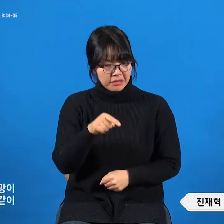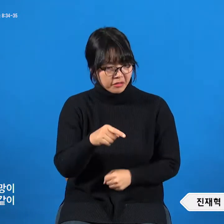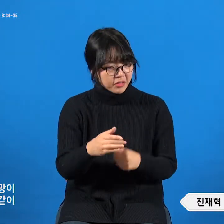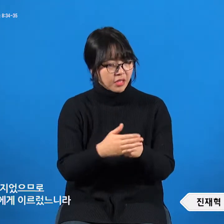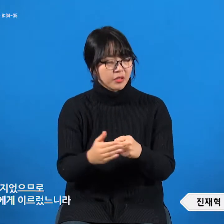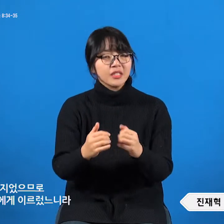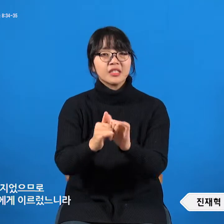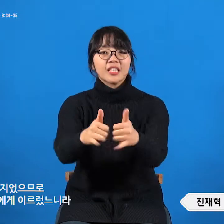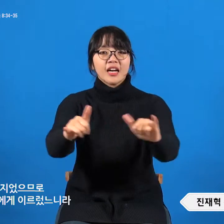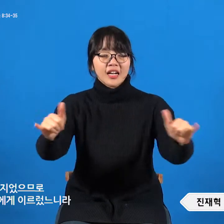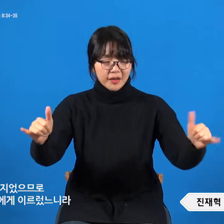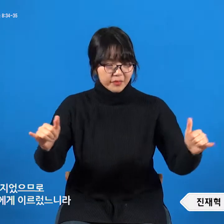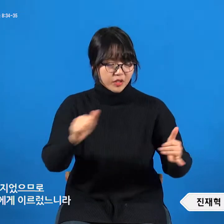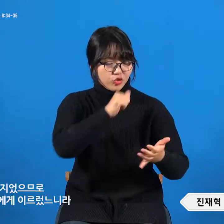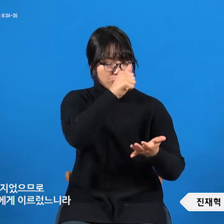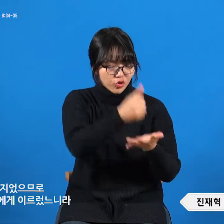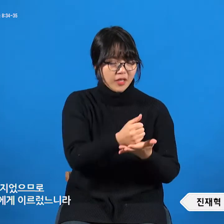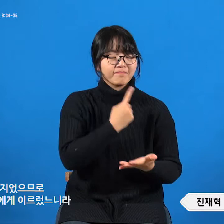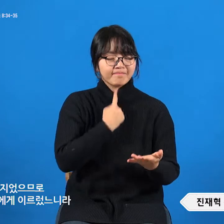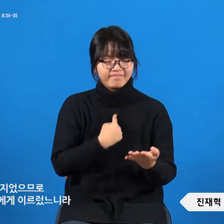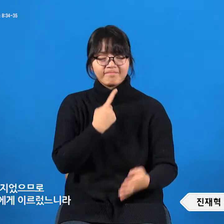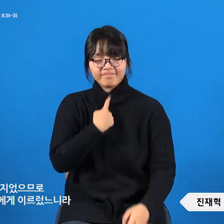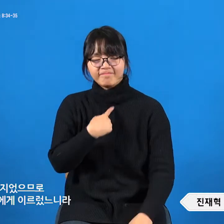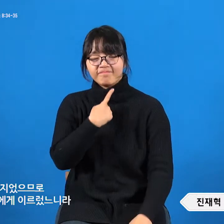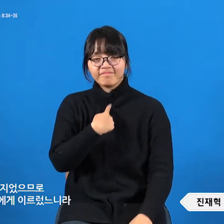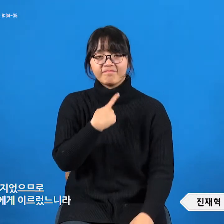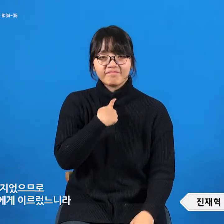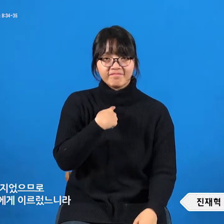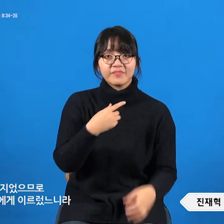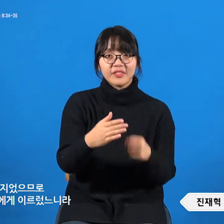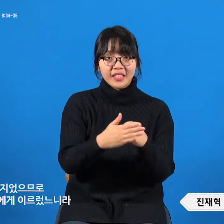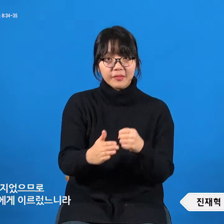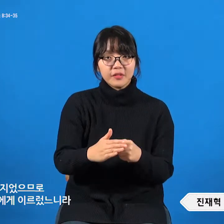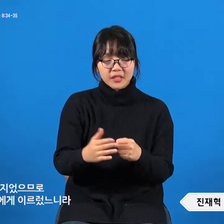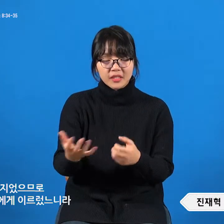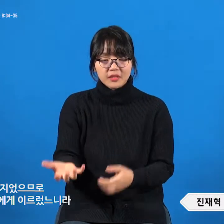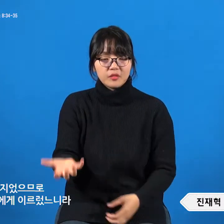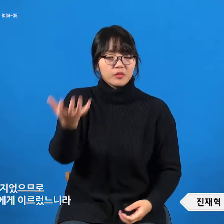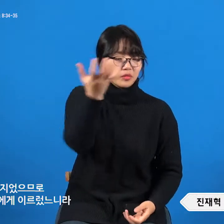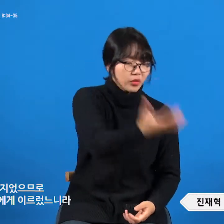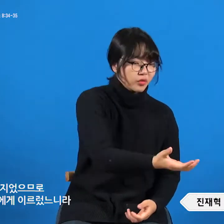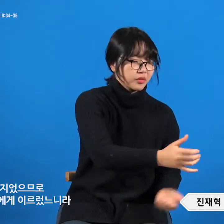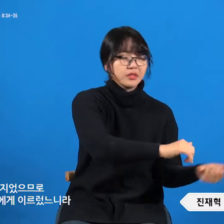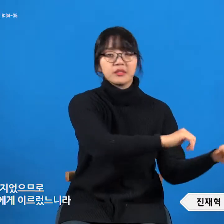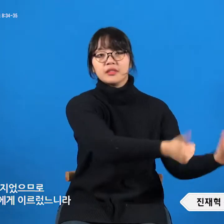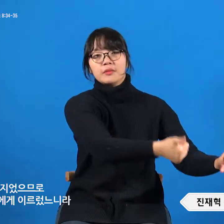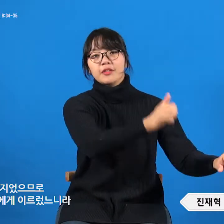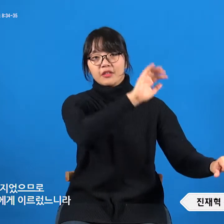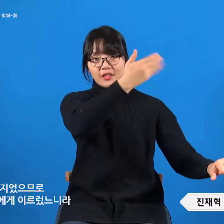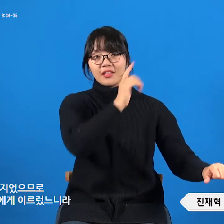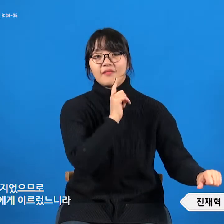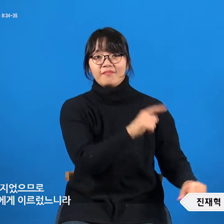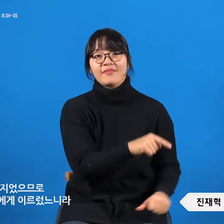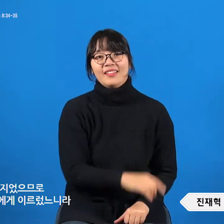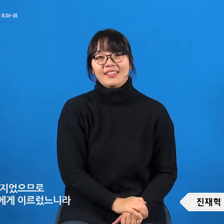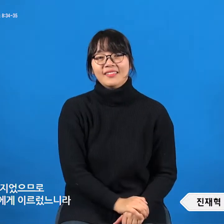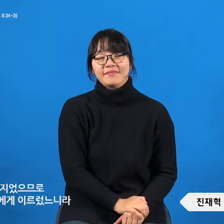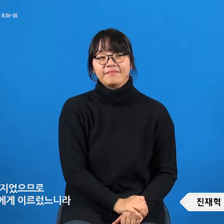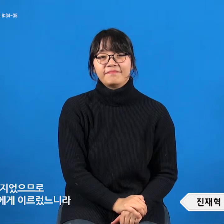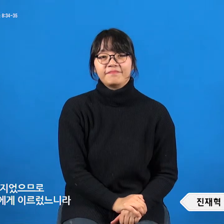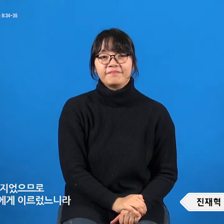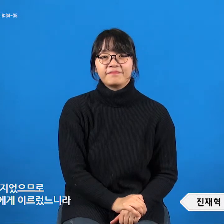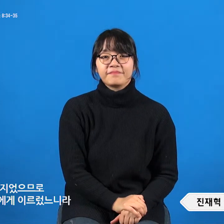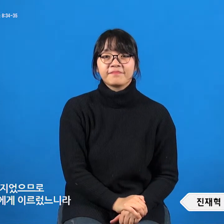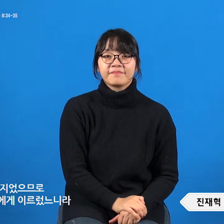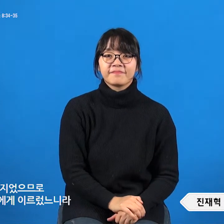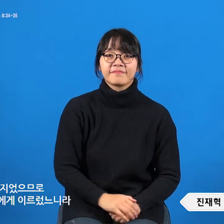모든 사람이 죄를 지었으므로 사망으로 옮겼다. 모든 사망이 사람에게 이르렀느니라